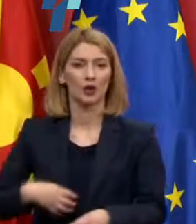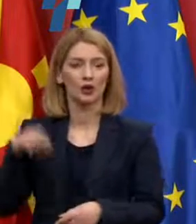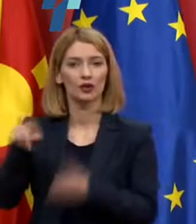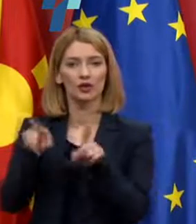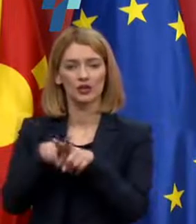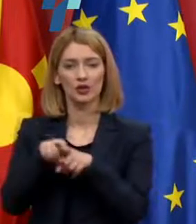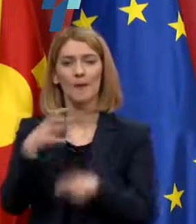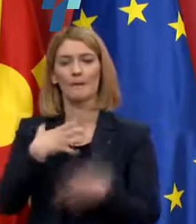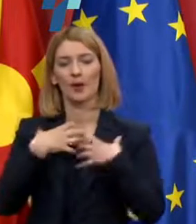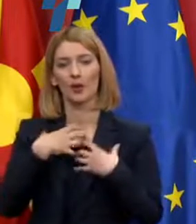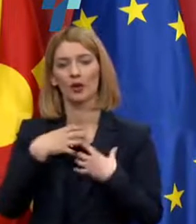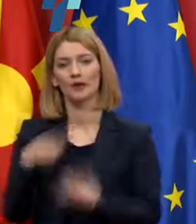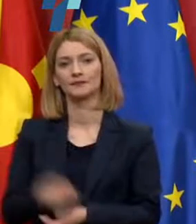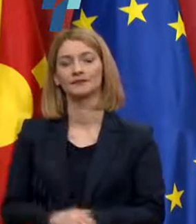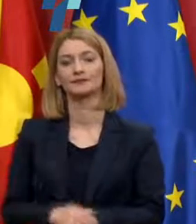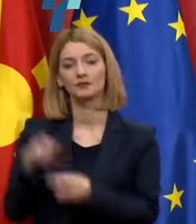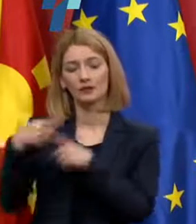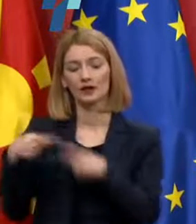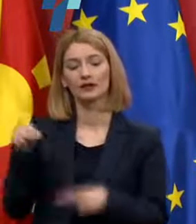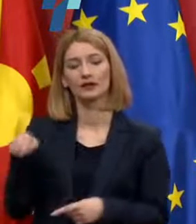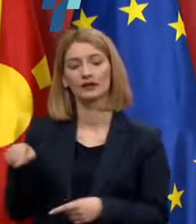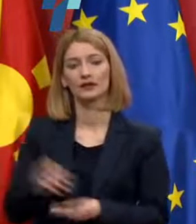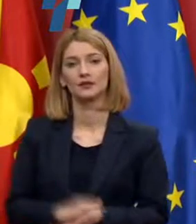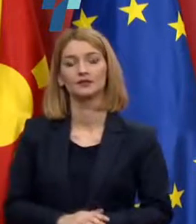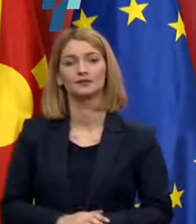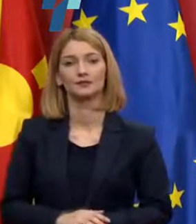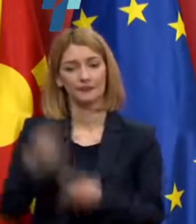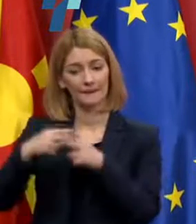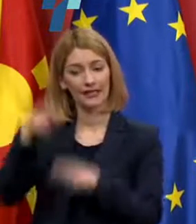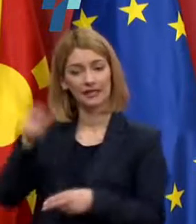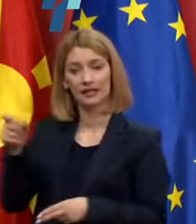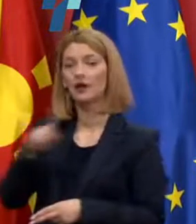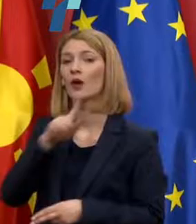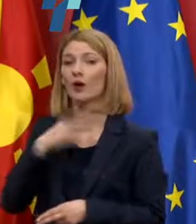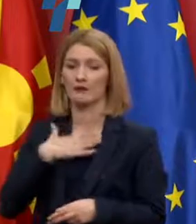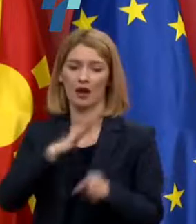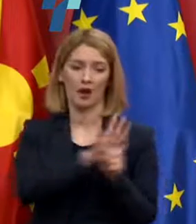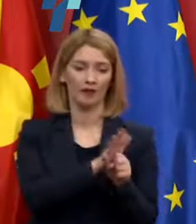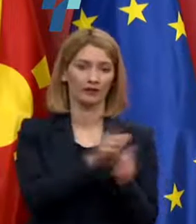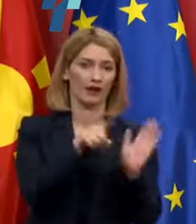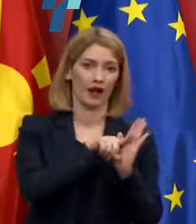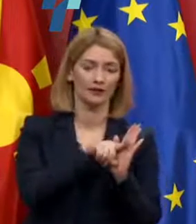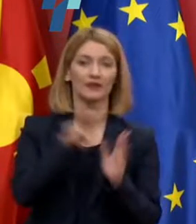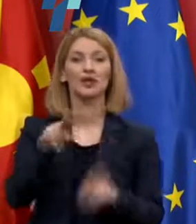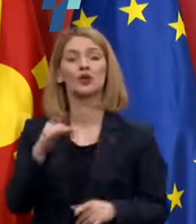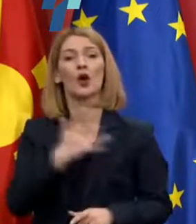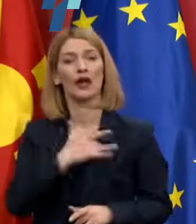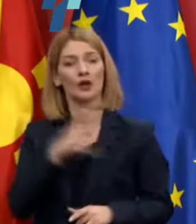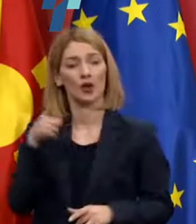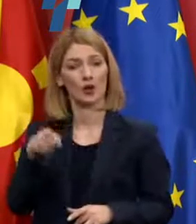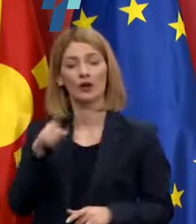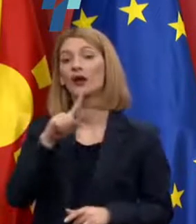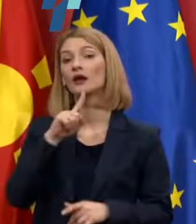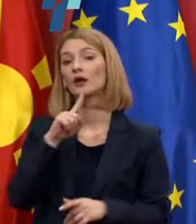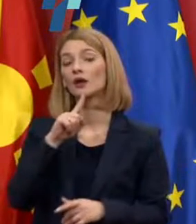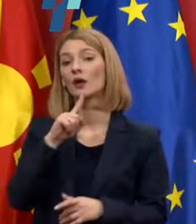гастроентерохепатологија, пулмологија во овој дел, за овој пациенти кои што се ковид негативни и кардиологија кои што веќе почна